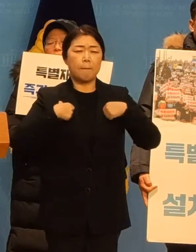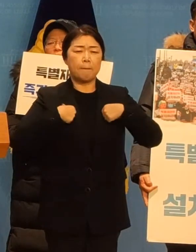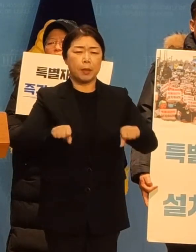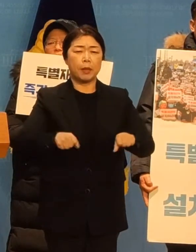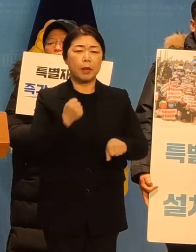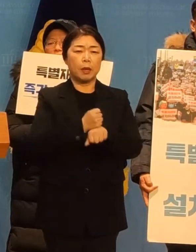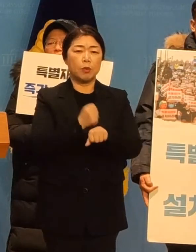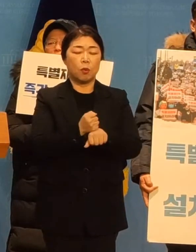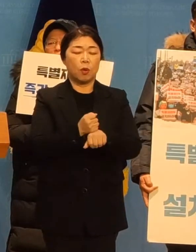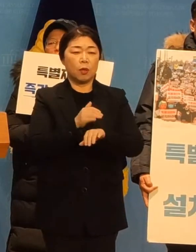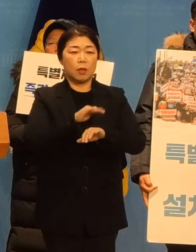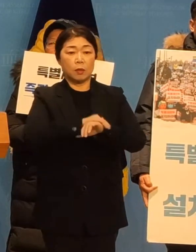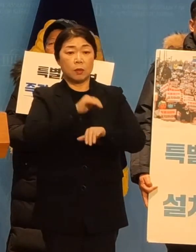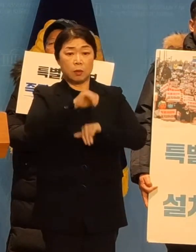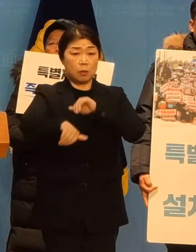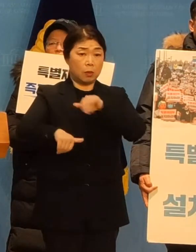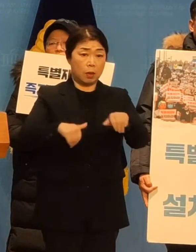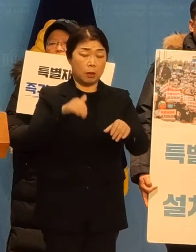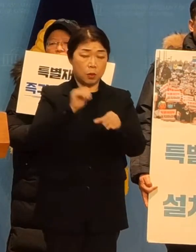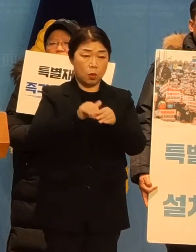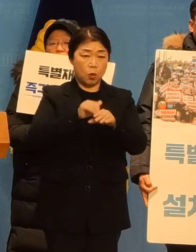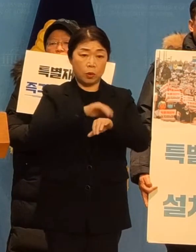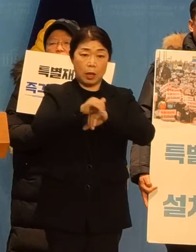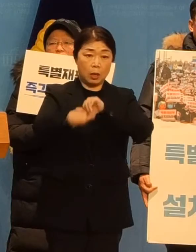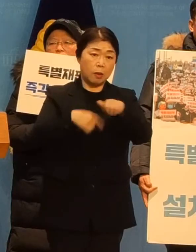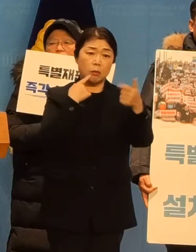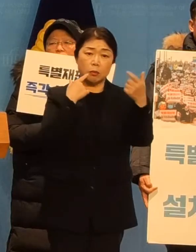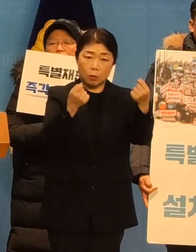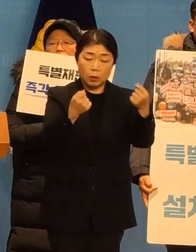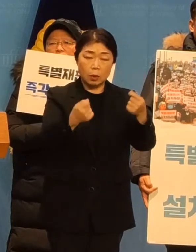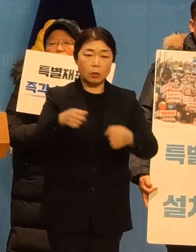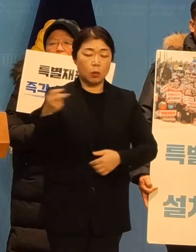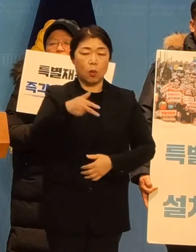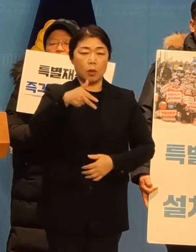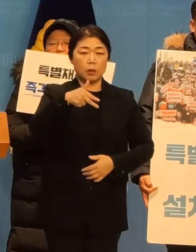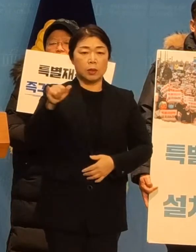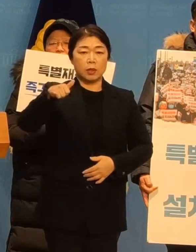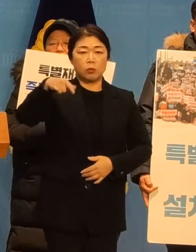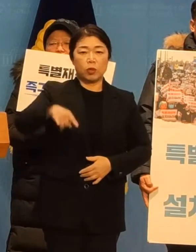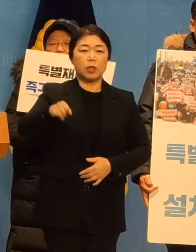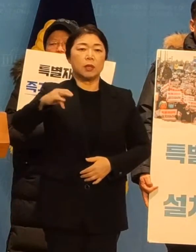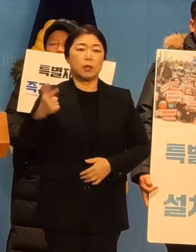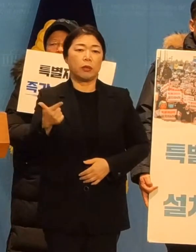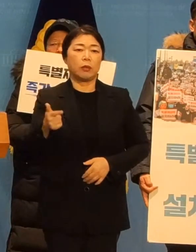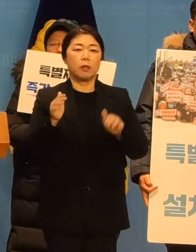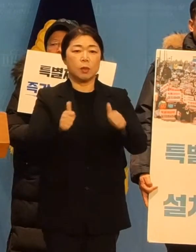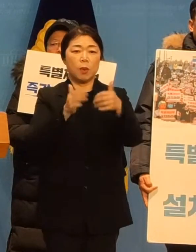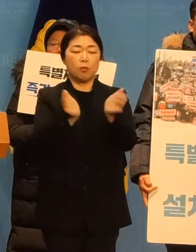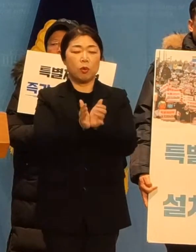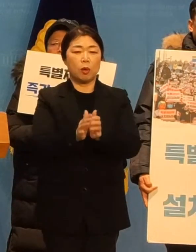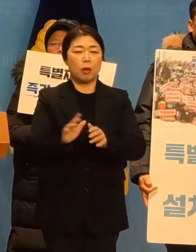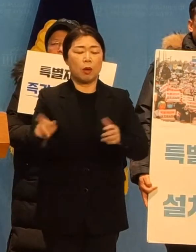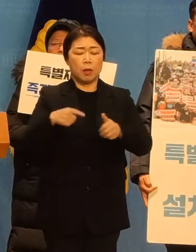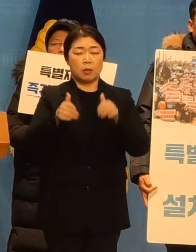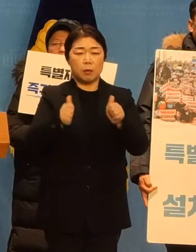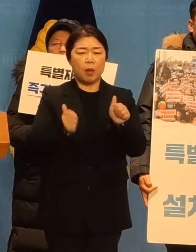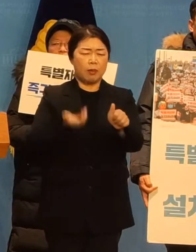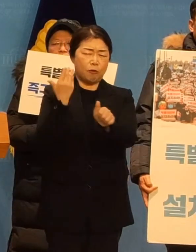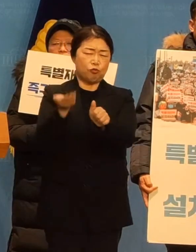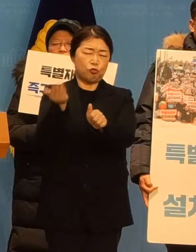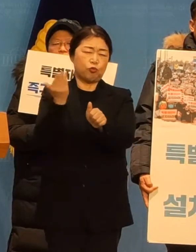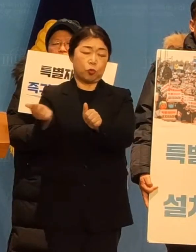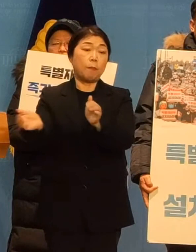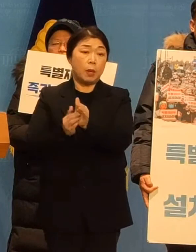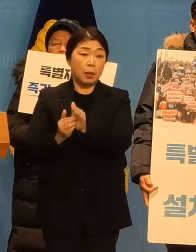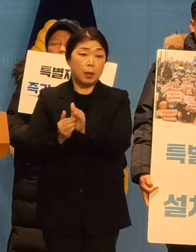대선에 개입한 것도 모자라 지기현 재판부의 내란 재판 몰아주기와 재판 지연,